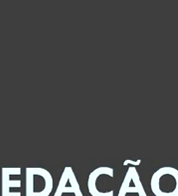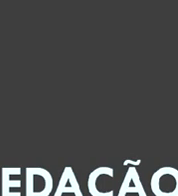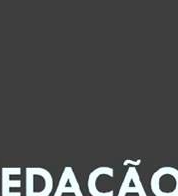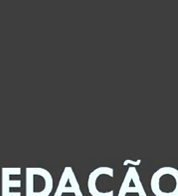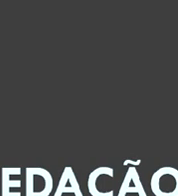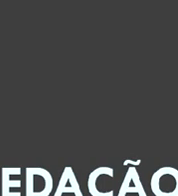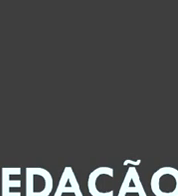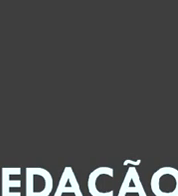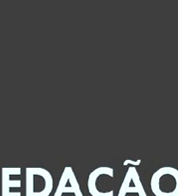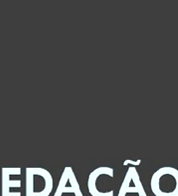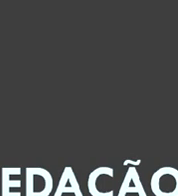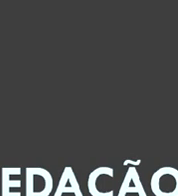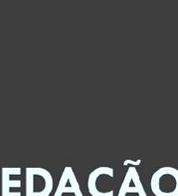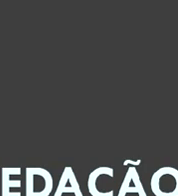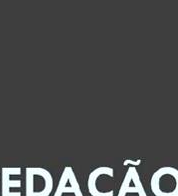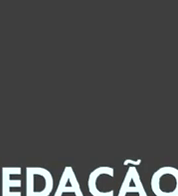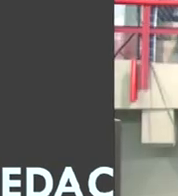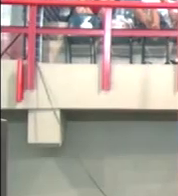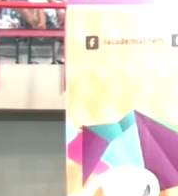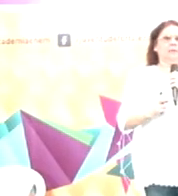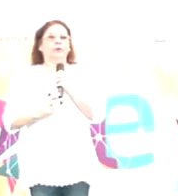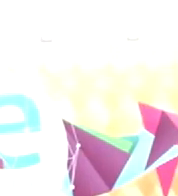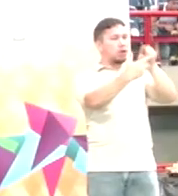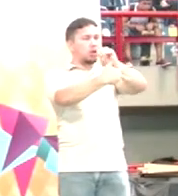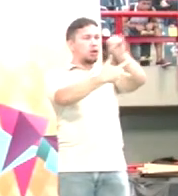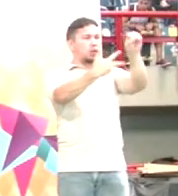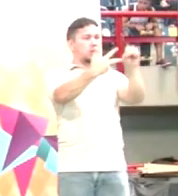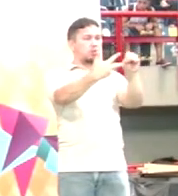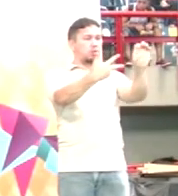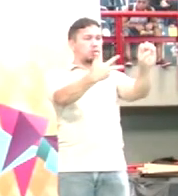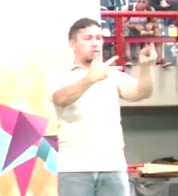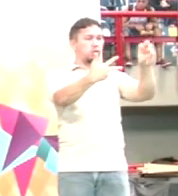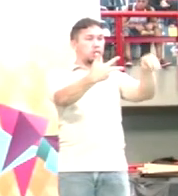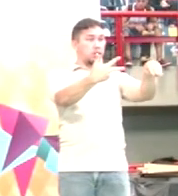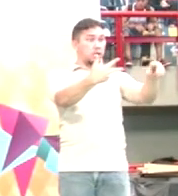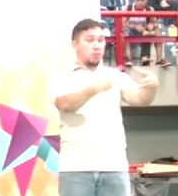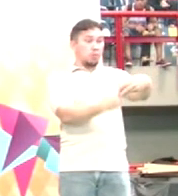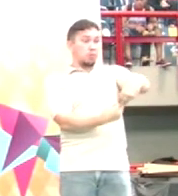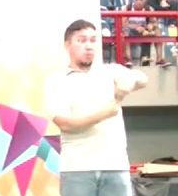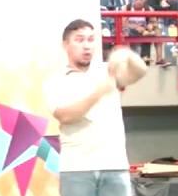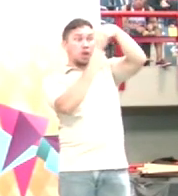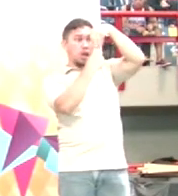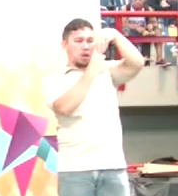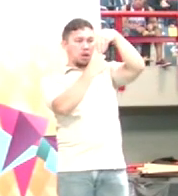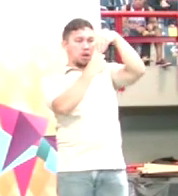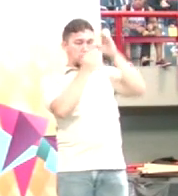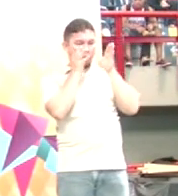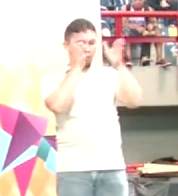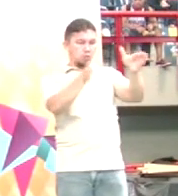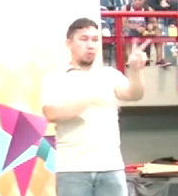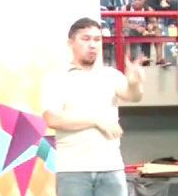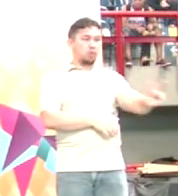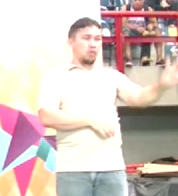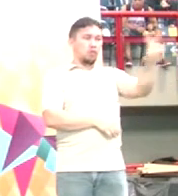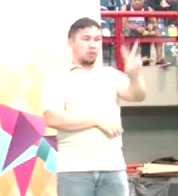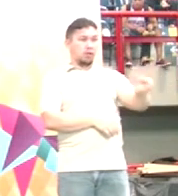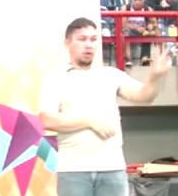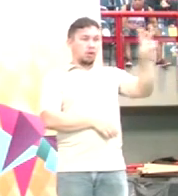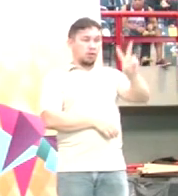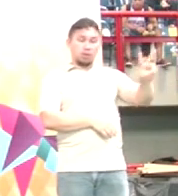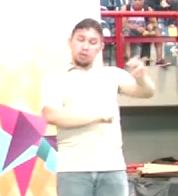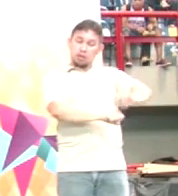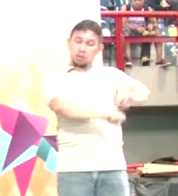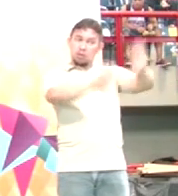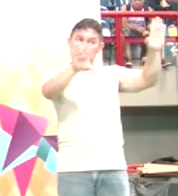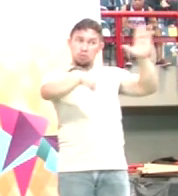esse modelo é do Enem, porque é o único lugar, é o único vestibular que deixa